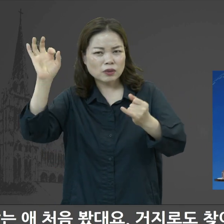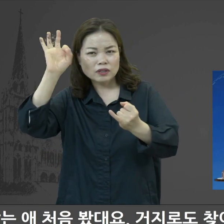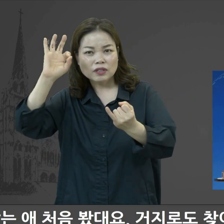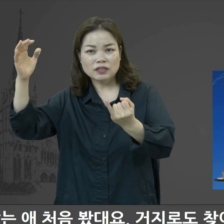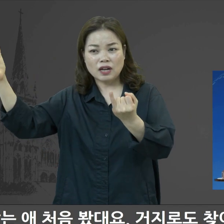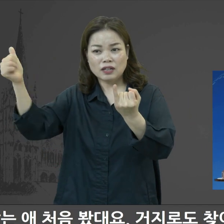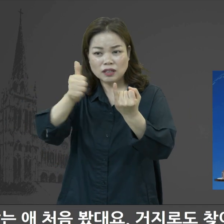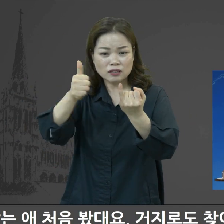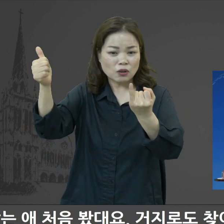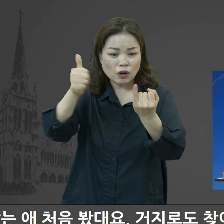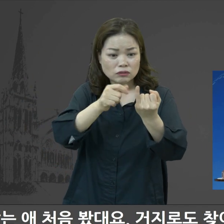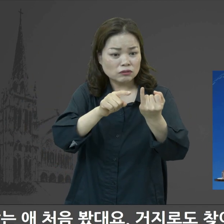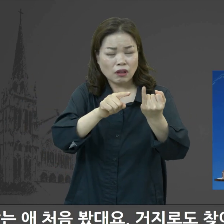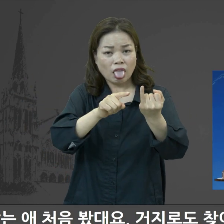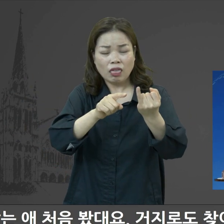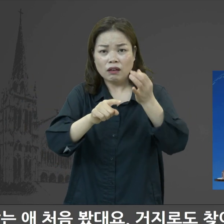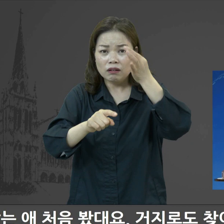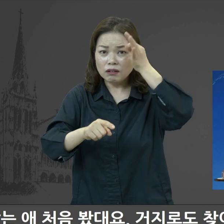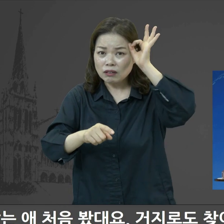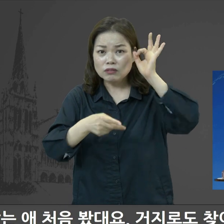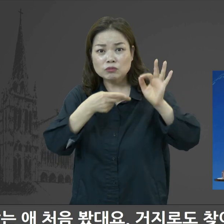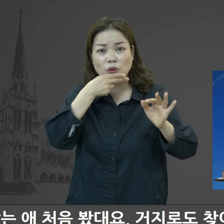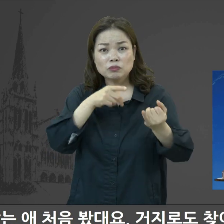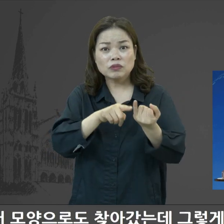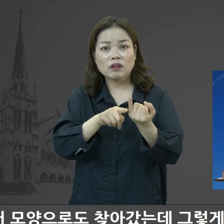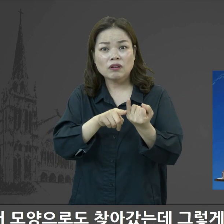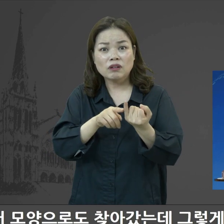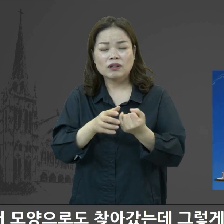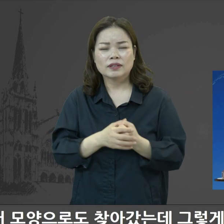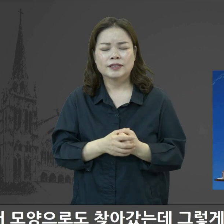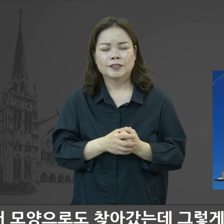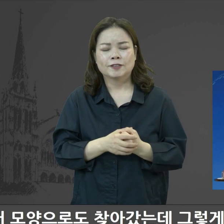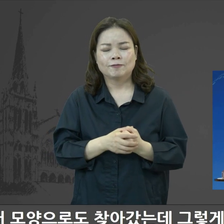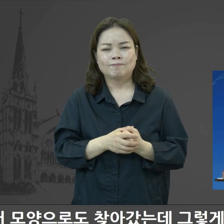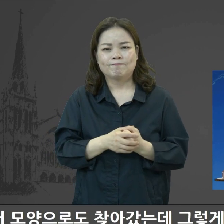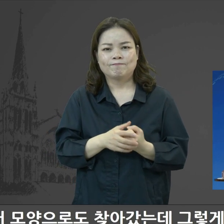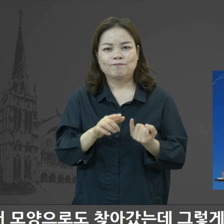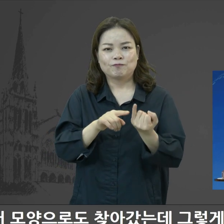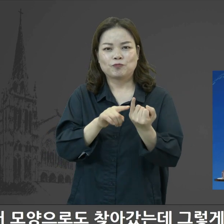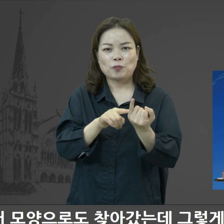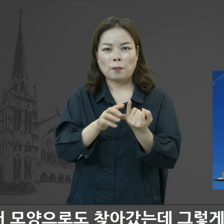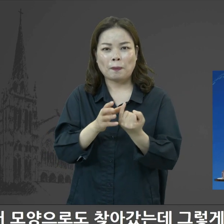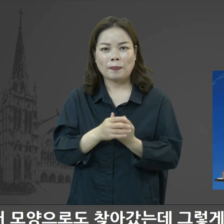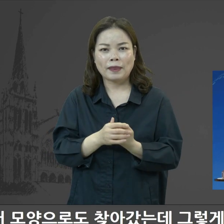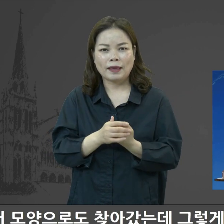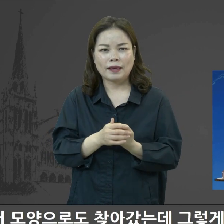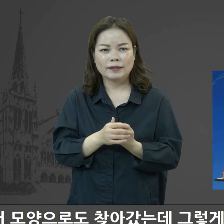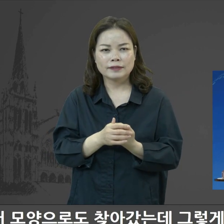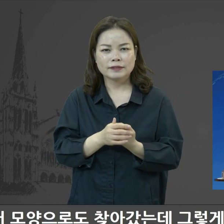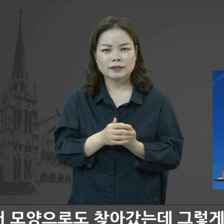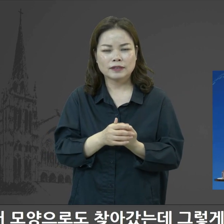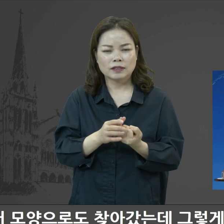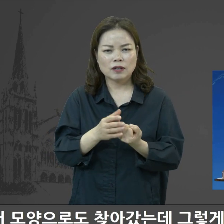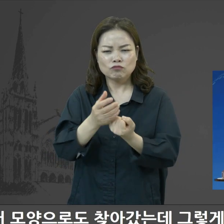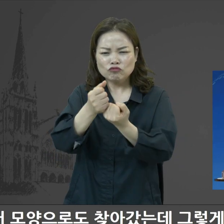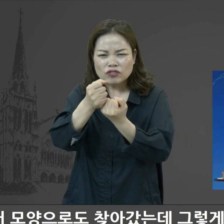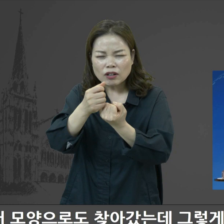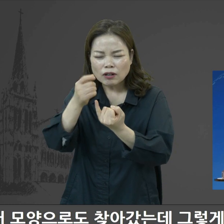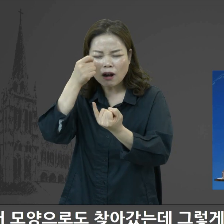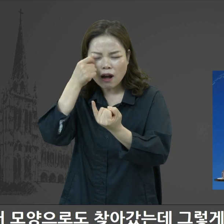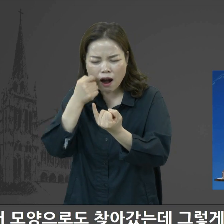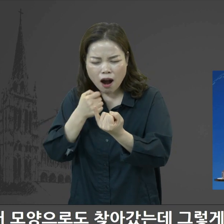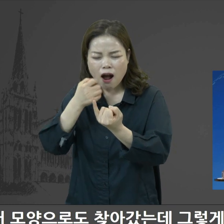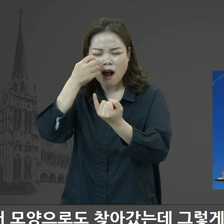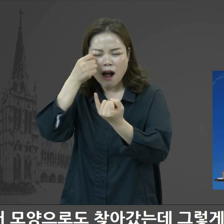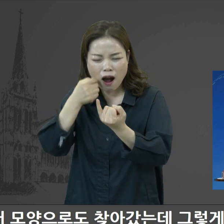모양으로도 찾아갔는데 그렇게 못 깨닫더라는 거예요. 그러면서 정말 저보고 그렇게 그냥 저를 붙잡고 막